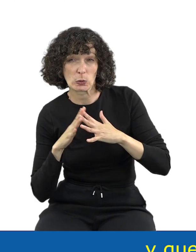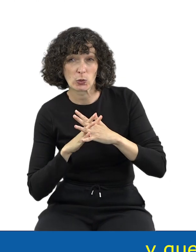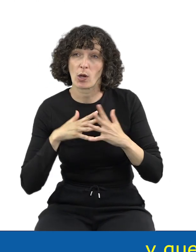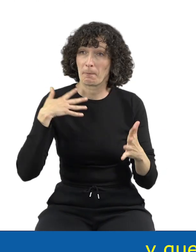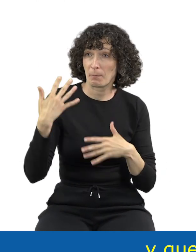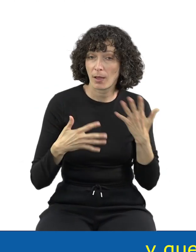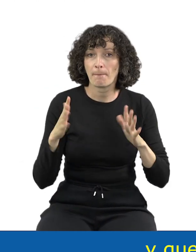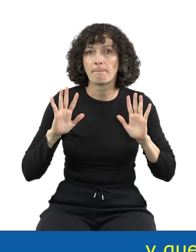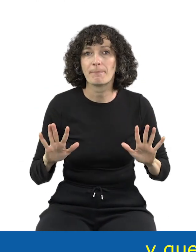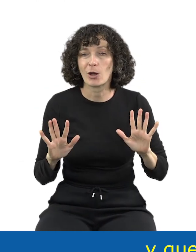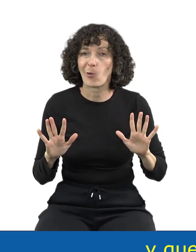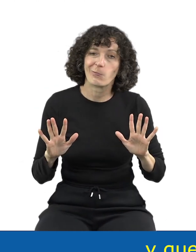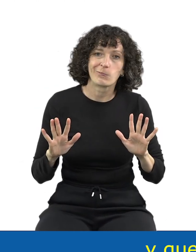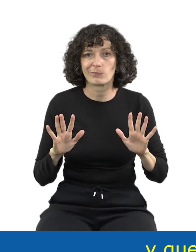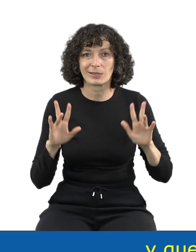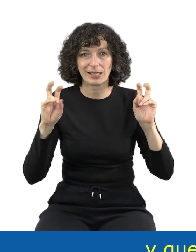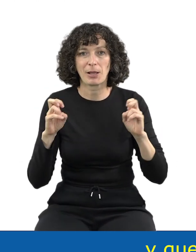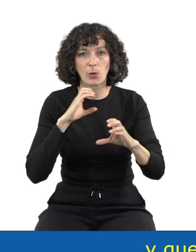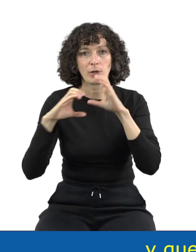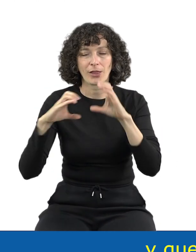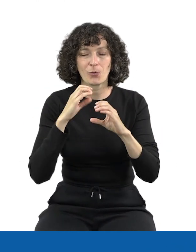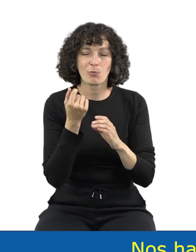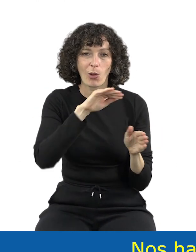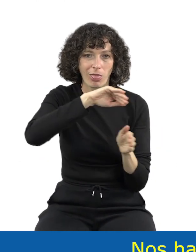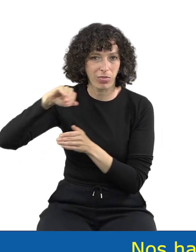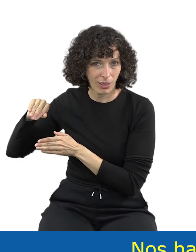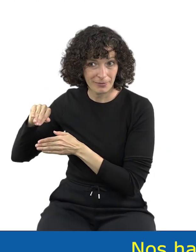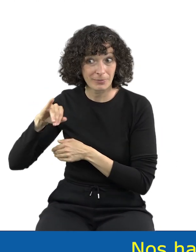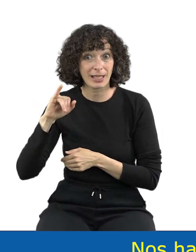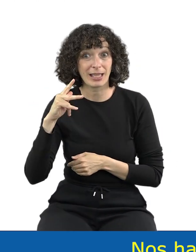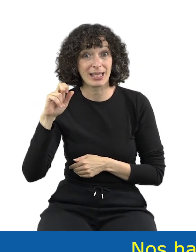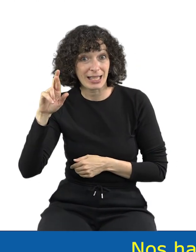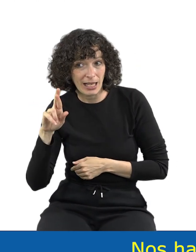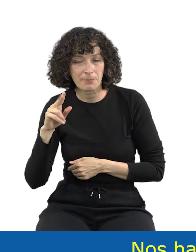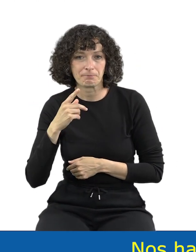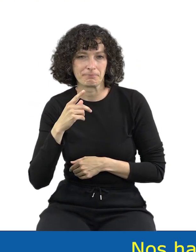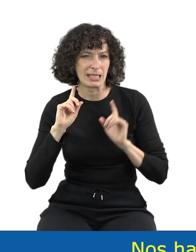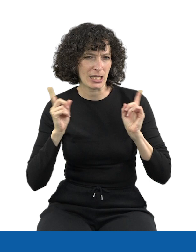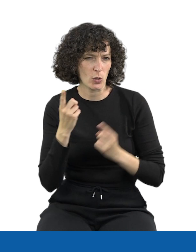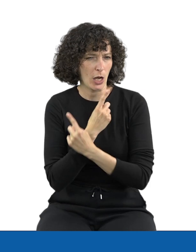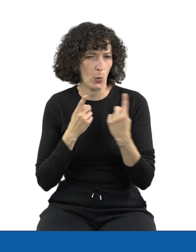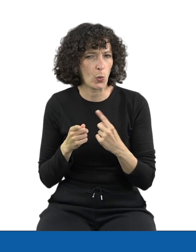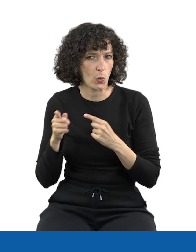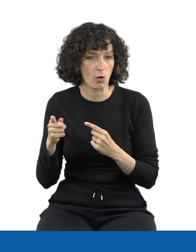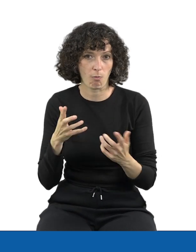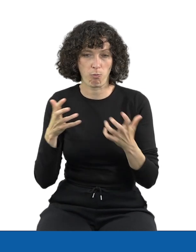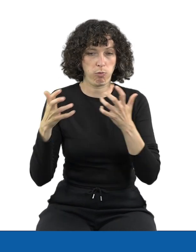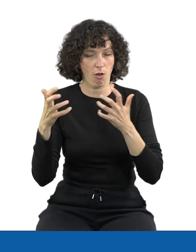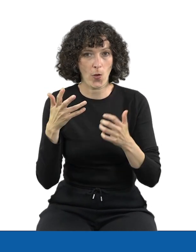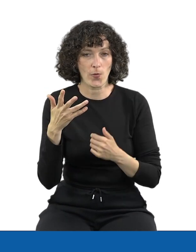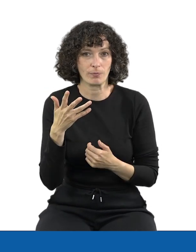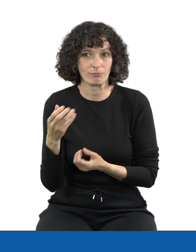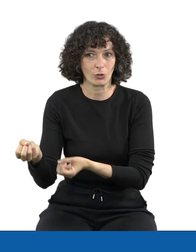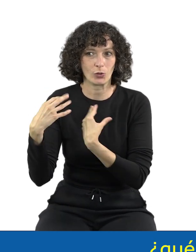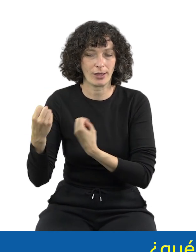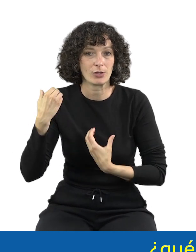que quizá rara vez pensamos en la comunicación. Nos ha mencionado Iker algún caso que puede impactar, pero para quien